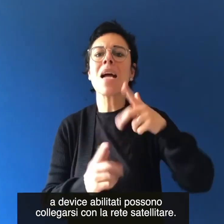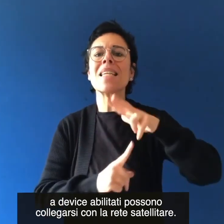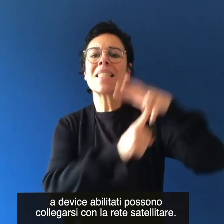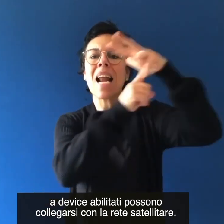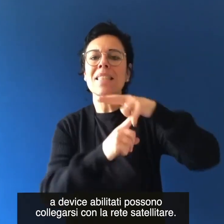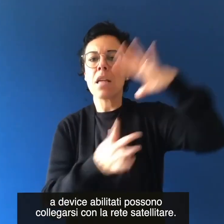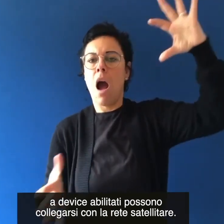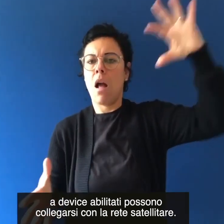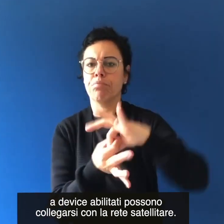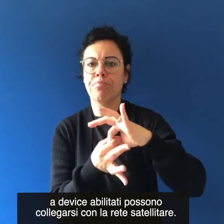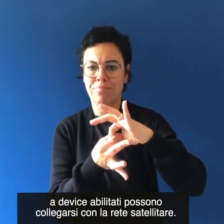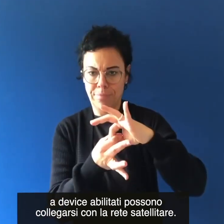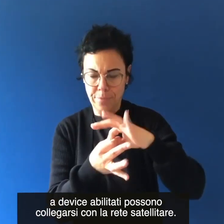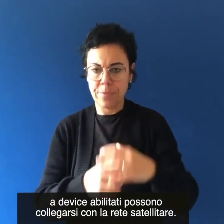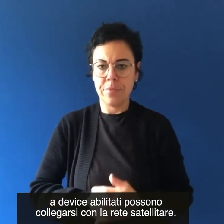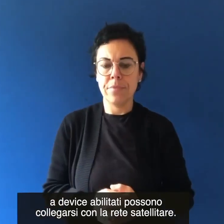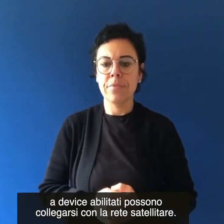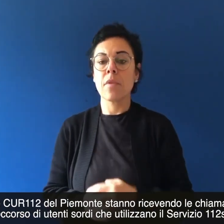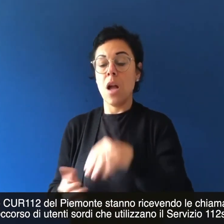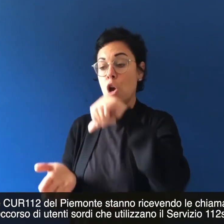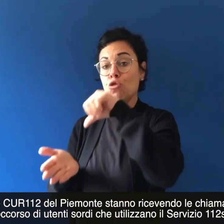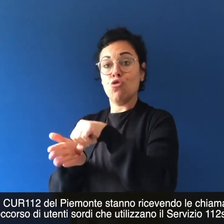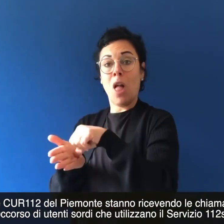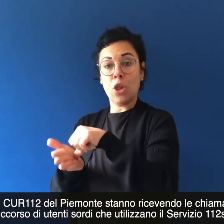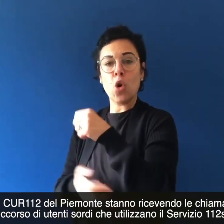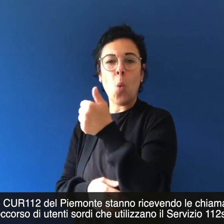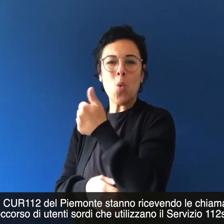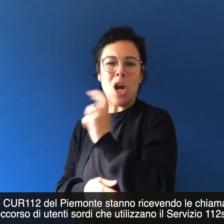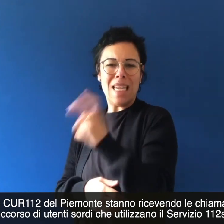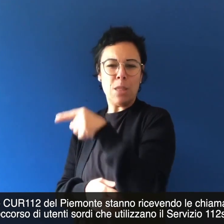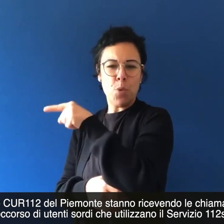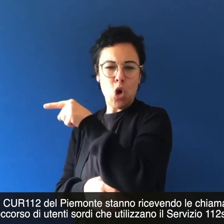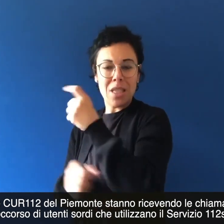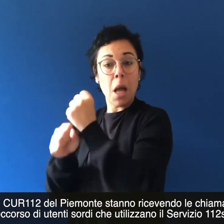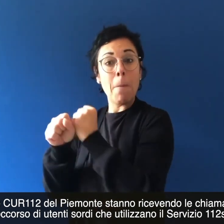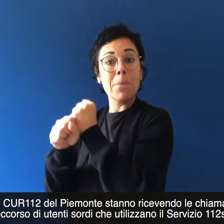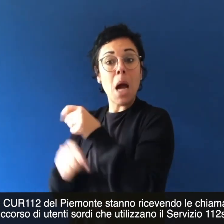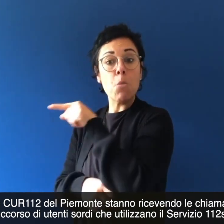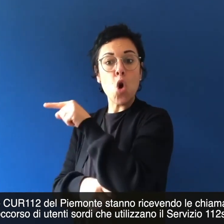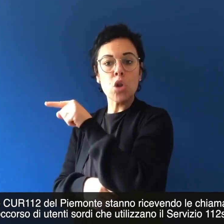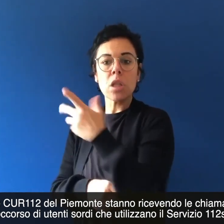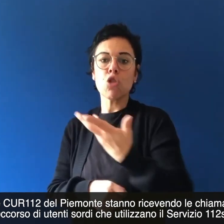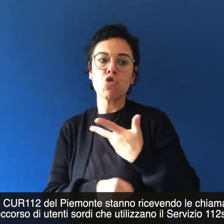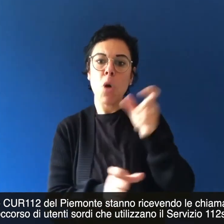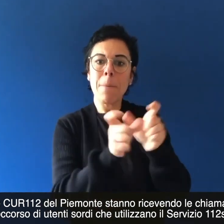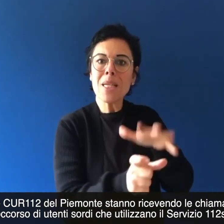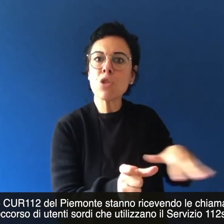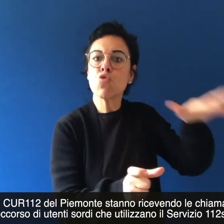la rete satellitare. Le centrali uniche di risposta del Piemonte stanno ricevendo le